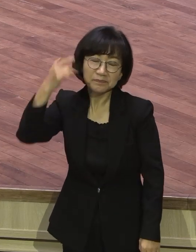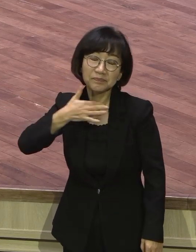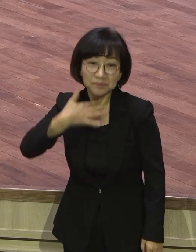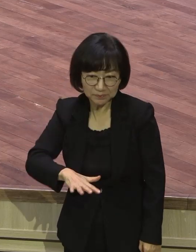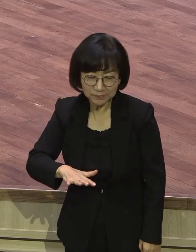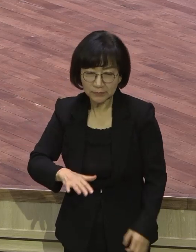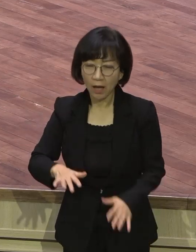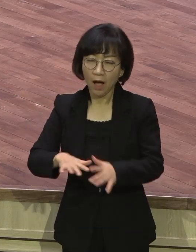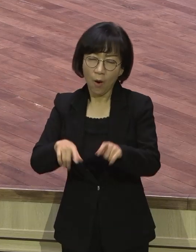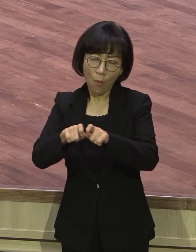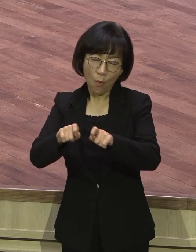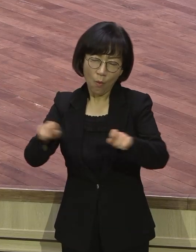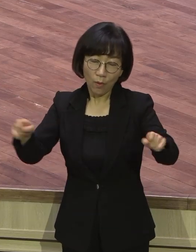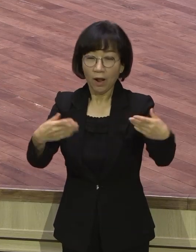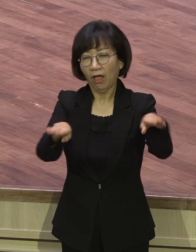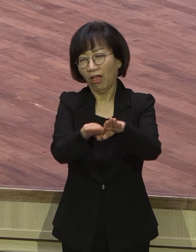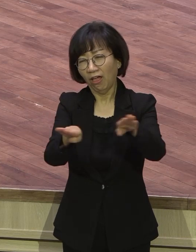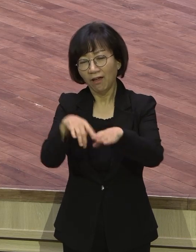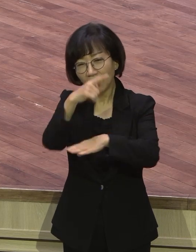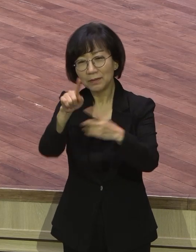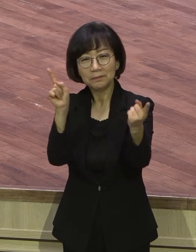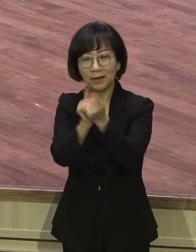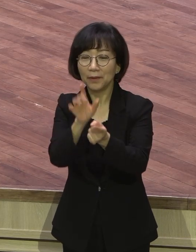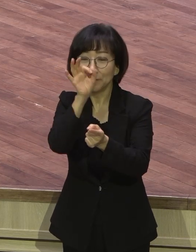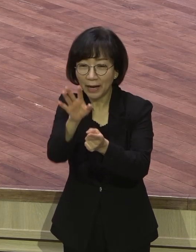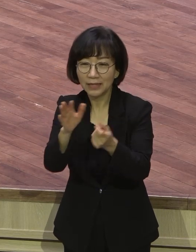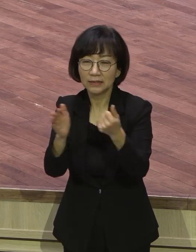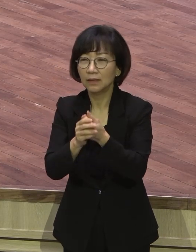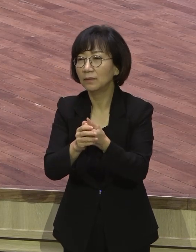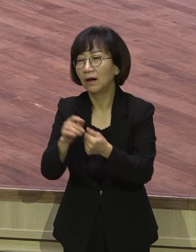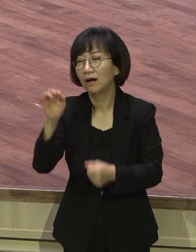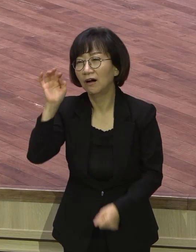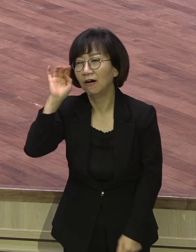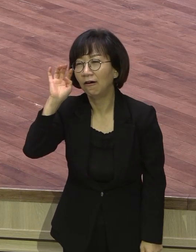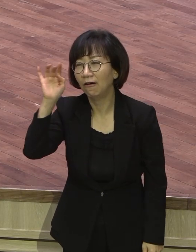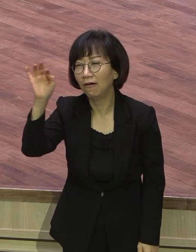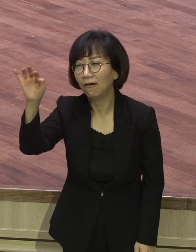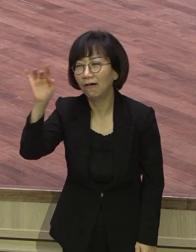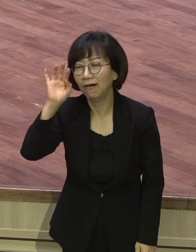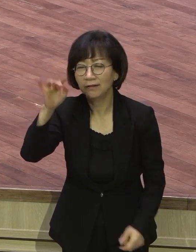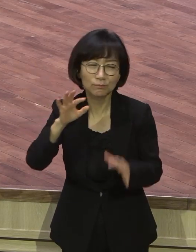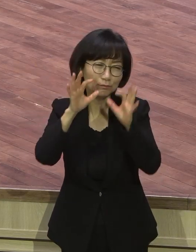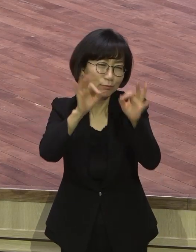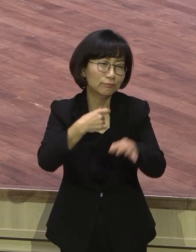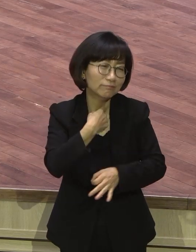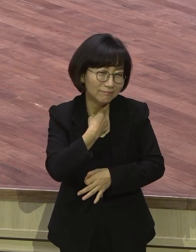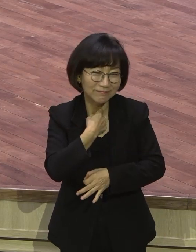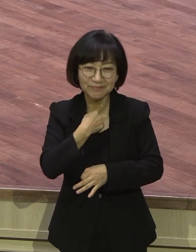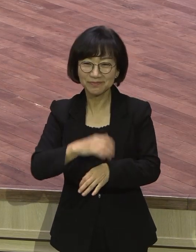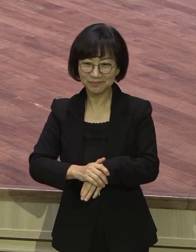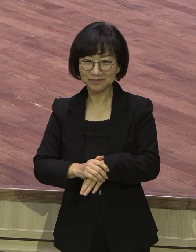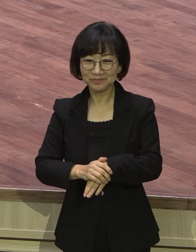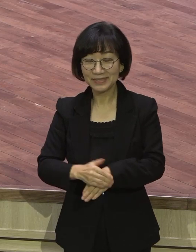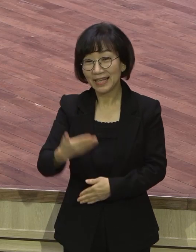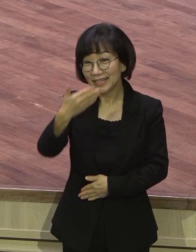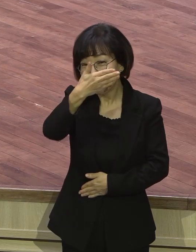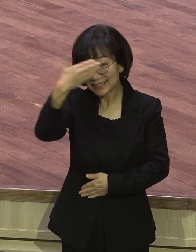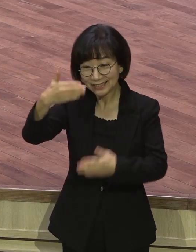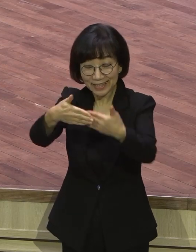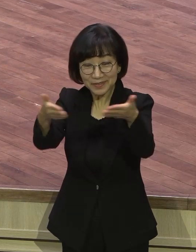너무 오래 이렇게 여러분들 못 보니까 많이 보고 싶어요. 우리 청년회에서는